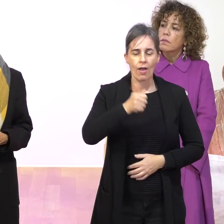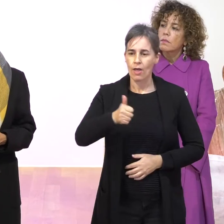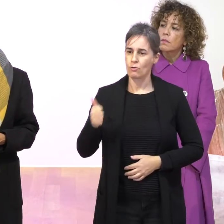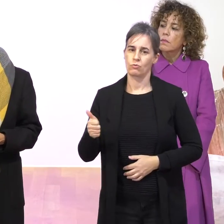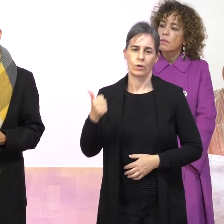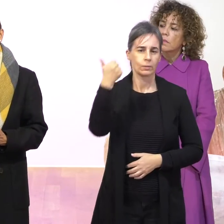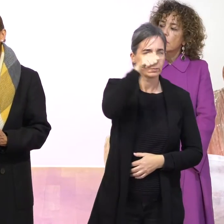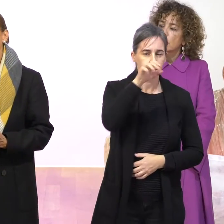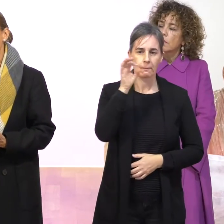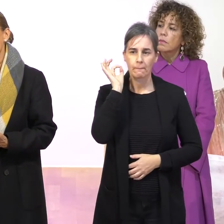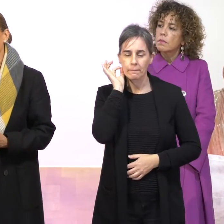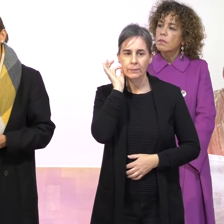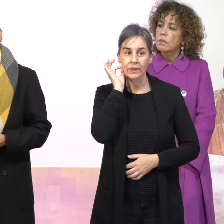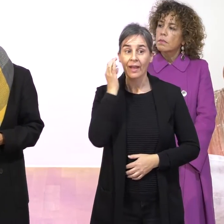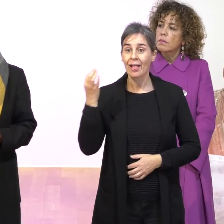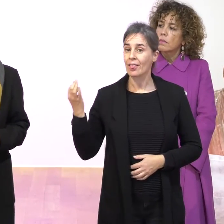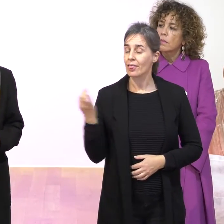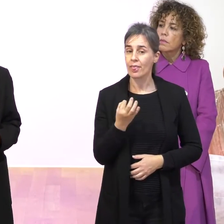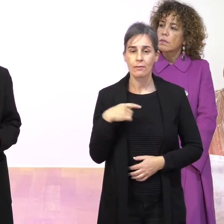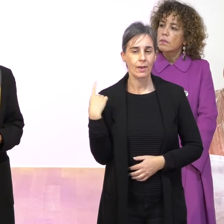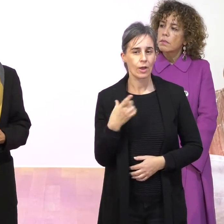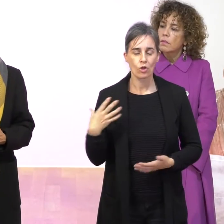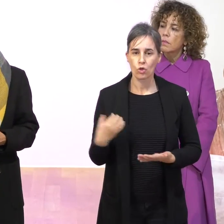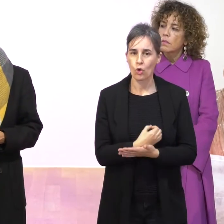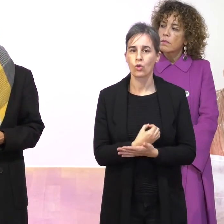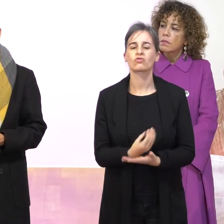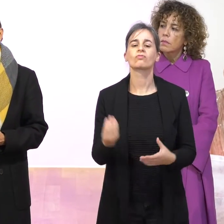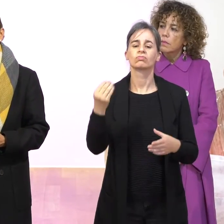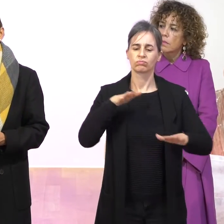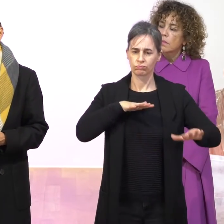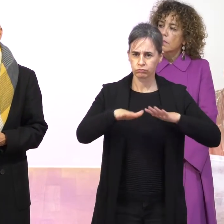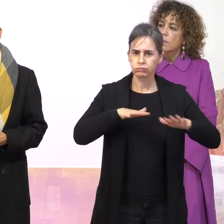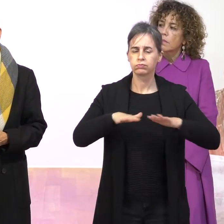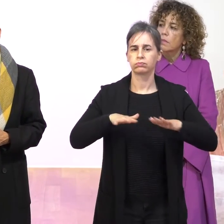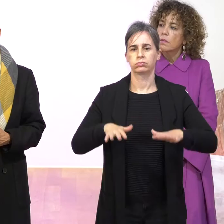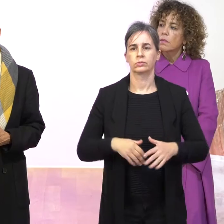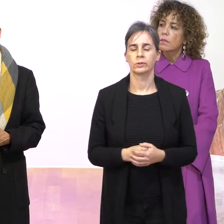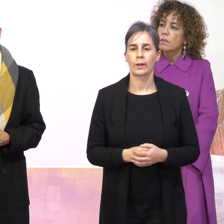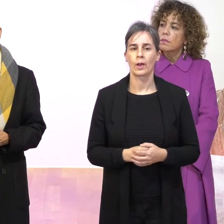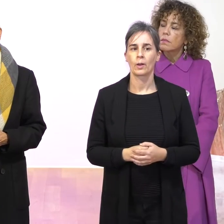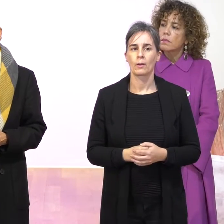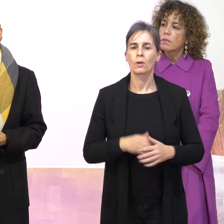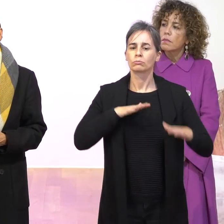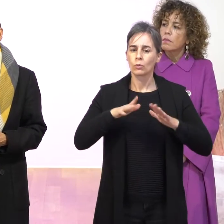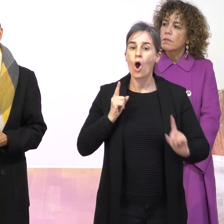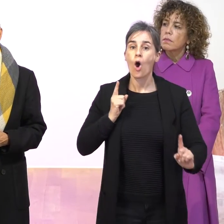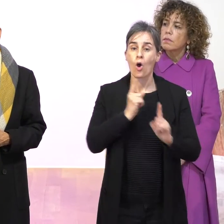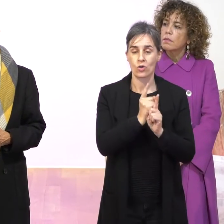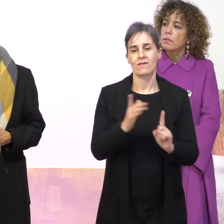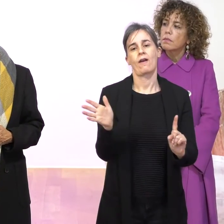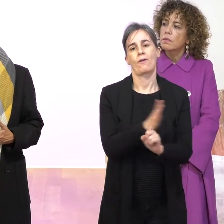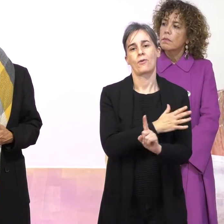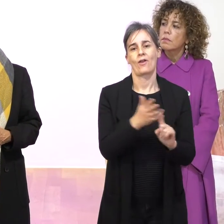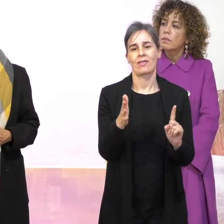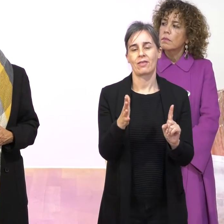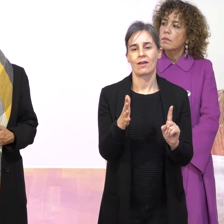vos, tedes que ser asentes, activas e activos en contra